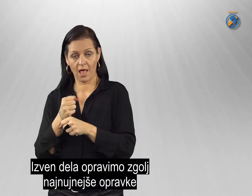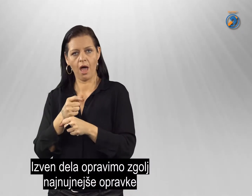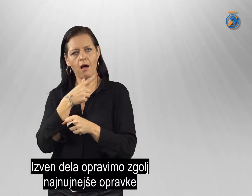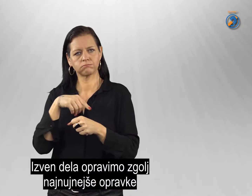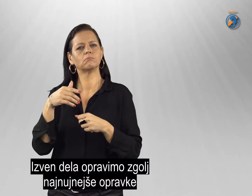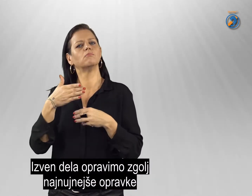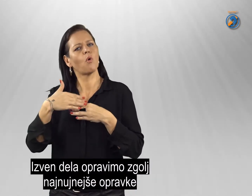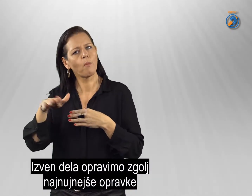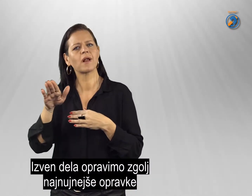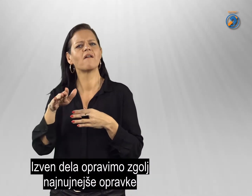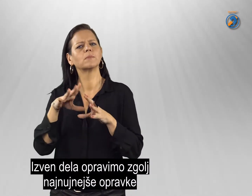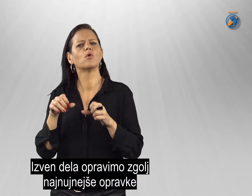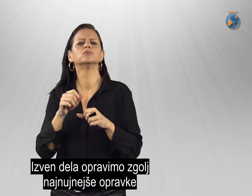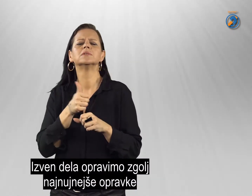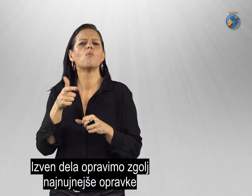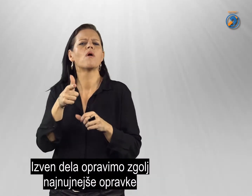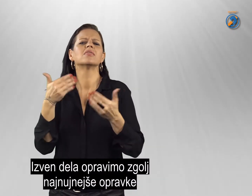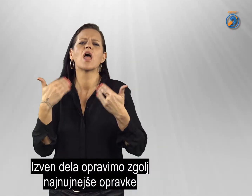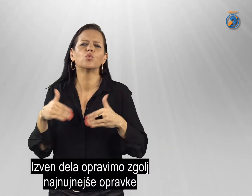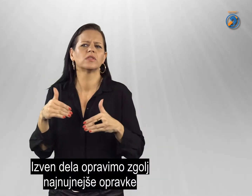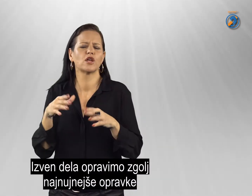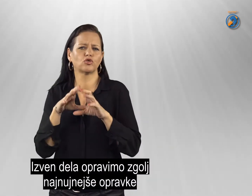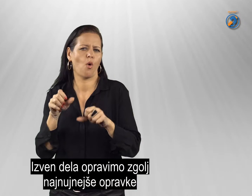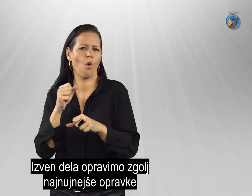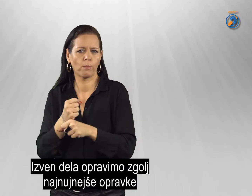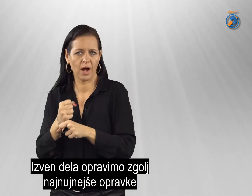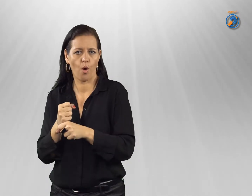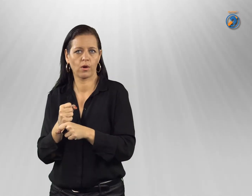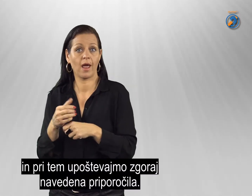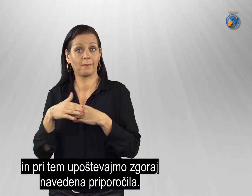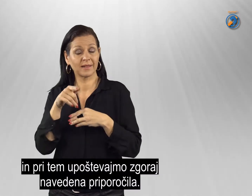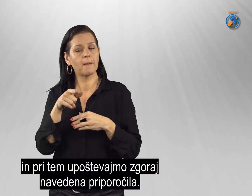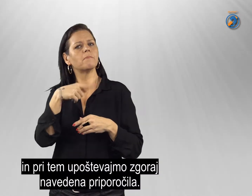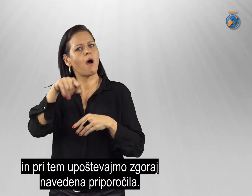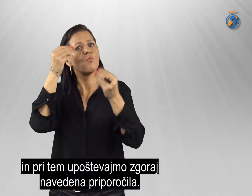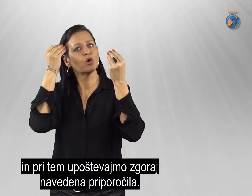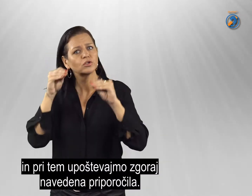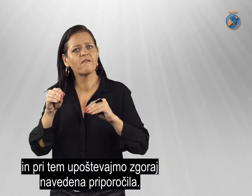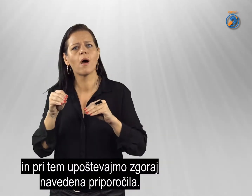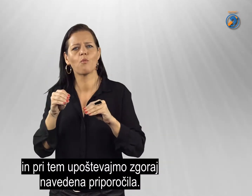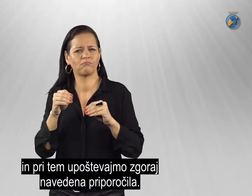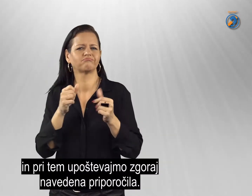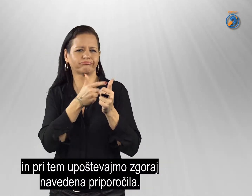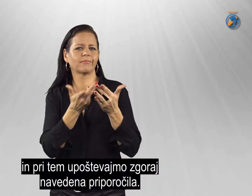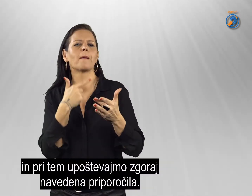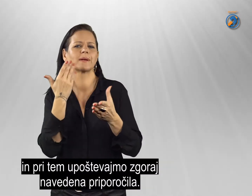Izven dela opravimo zgolj najnujnejše opravke in pri tem upoštevajmo zgoraj navedena priporočila.